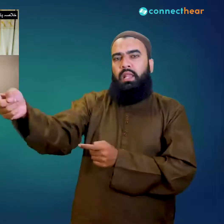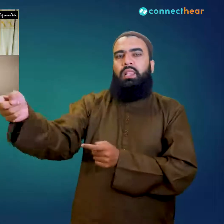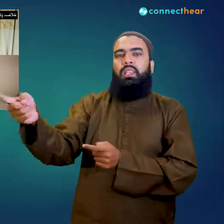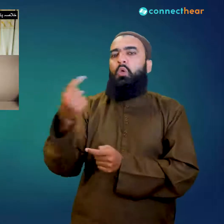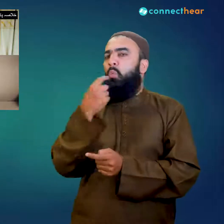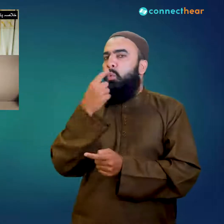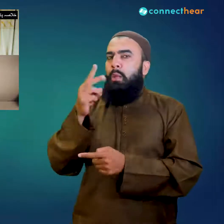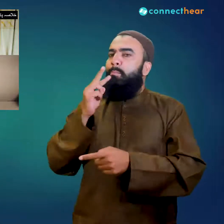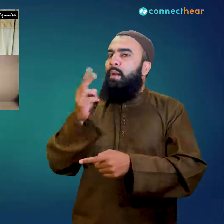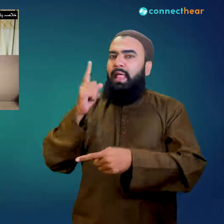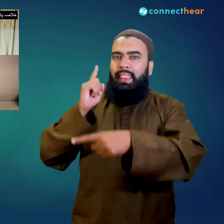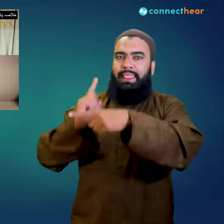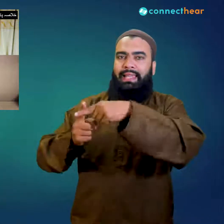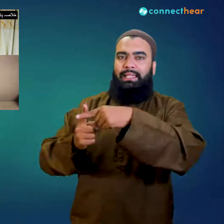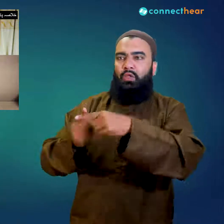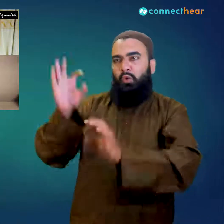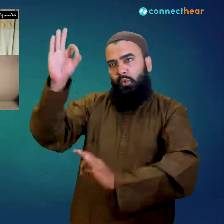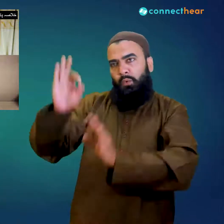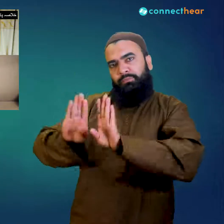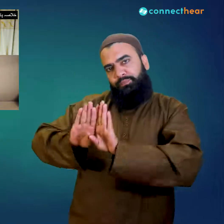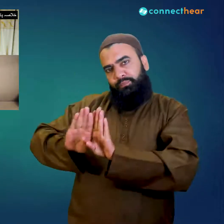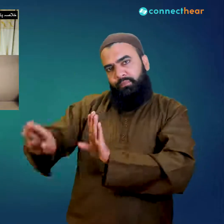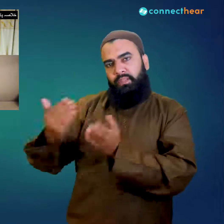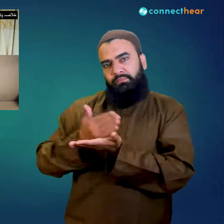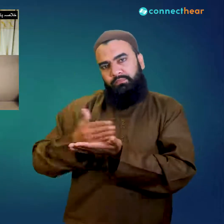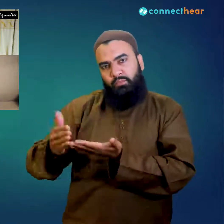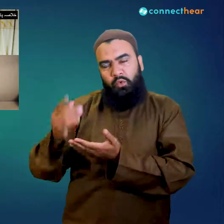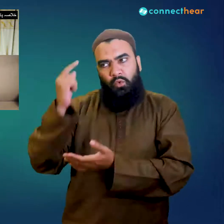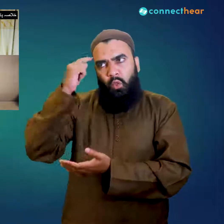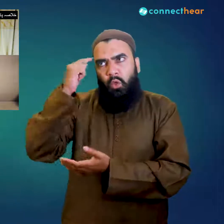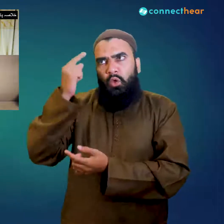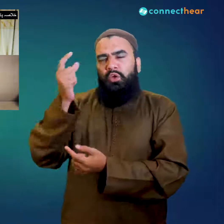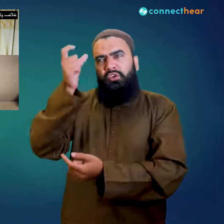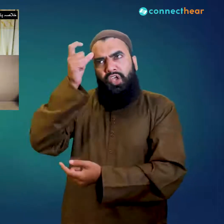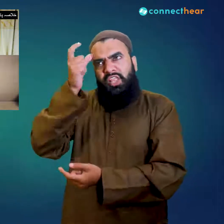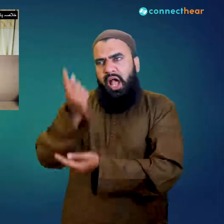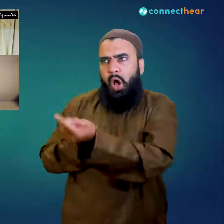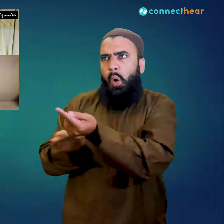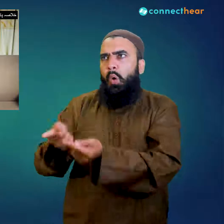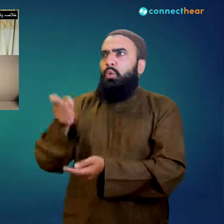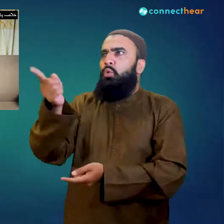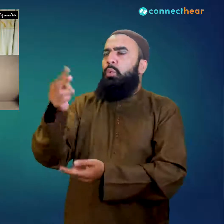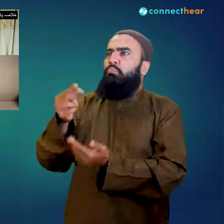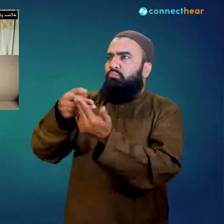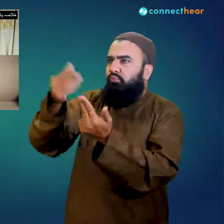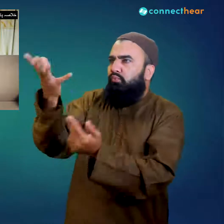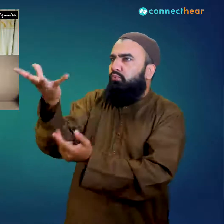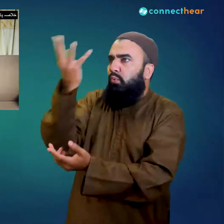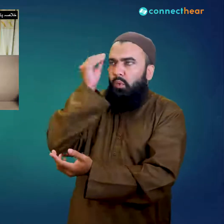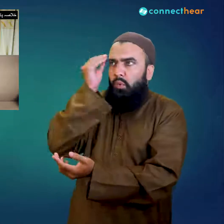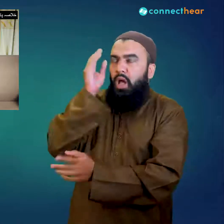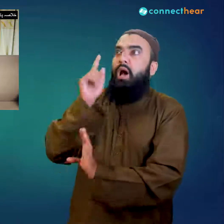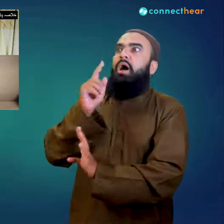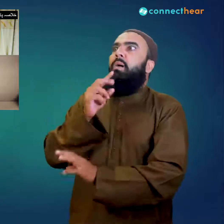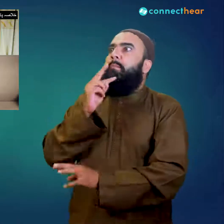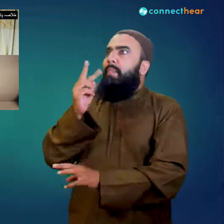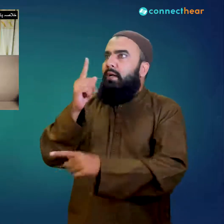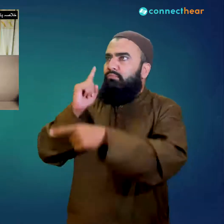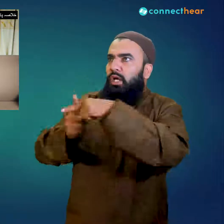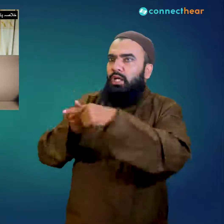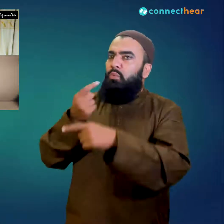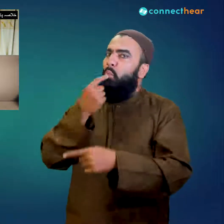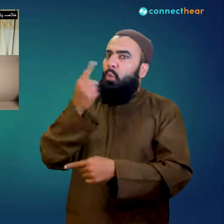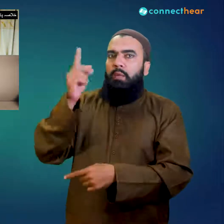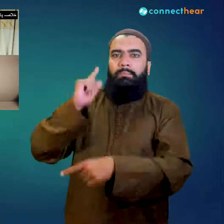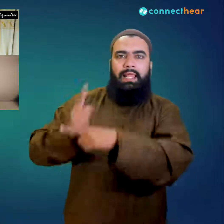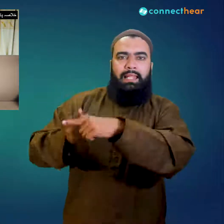گے تو شیطان کا وار خالی جائے گا، اور وہ تمہارے اوپر کوئی بست اس کا تمہارے اوپر نہیں چلے گا۔